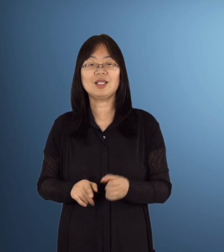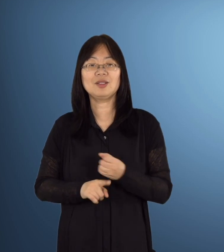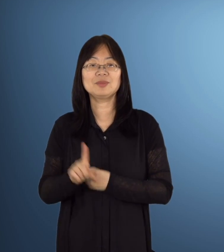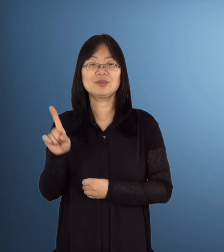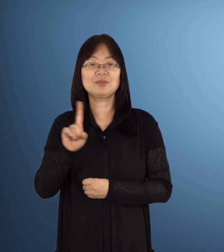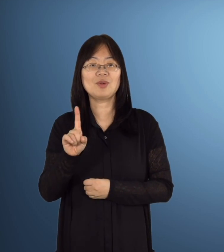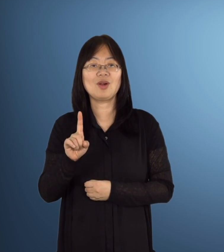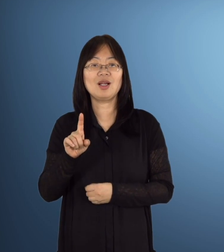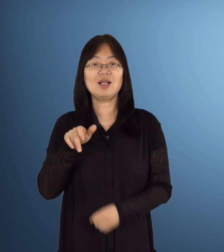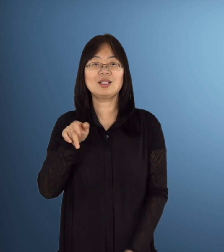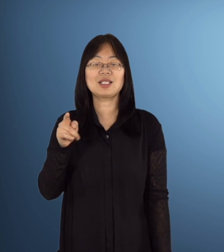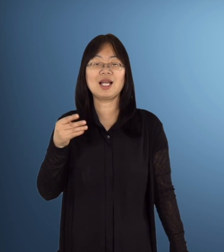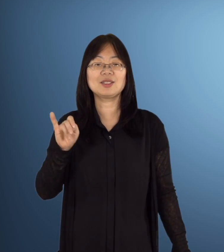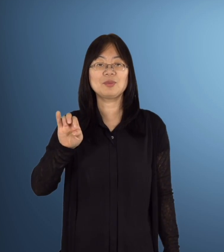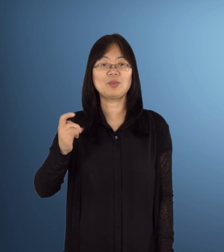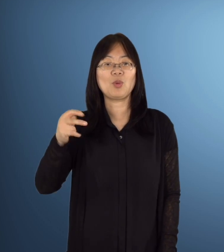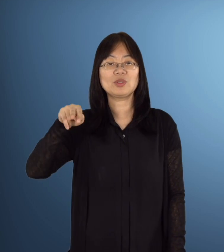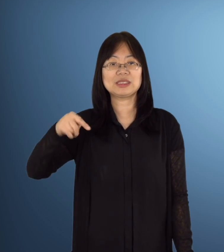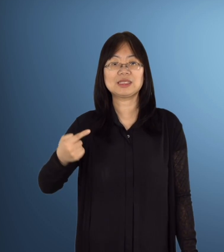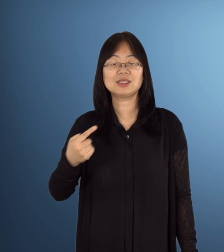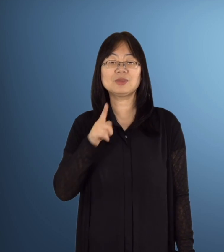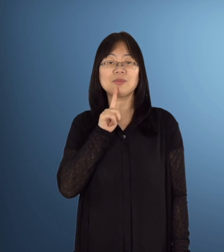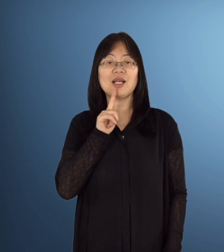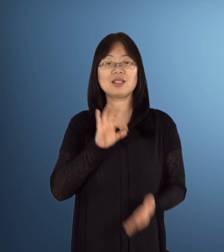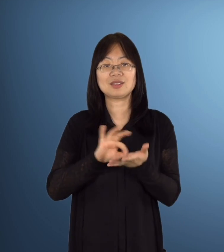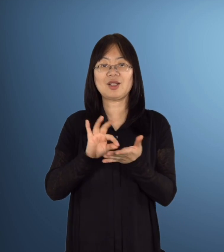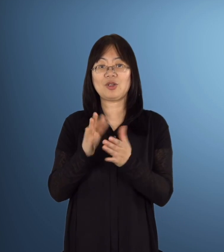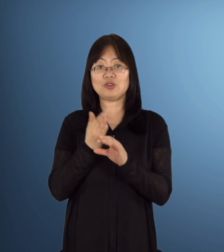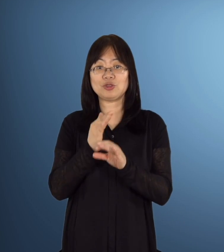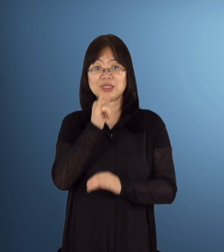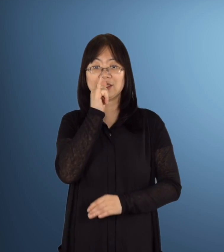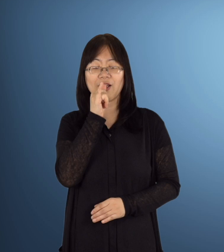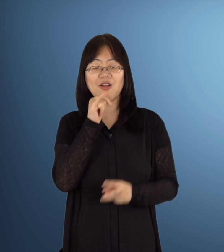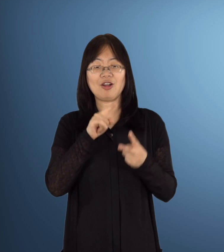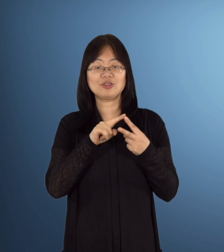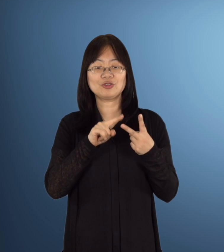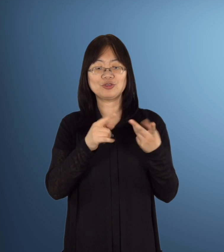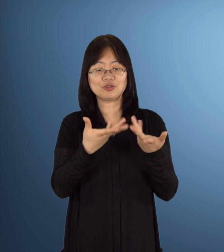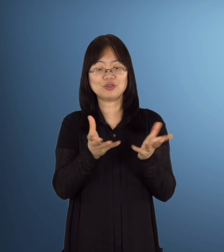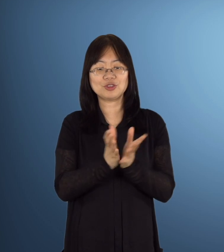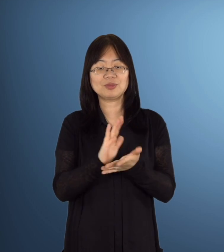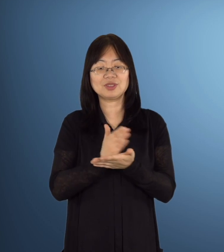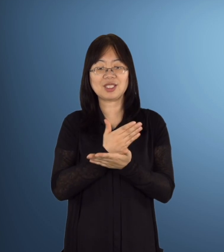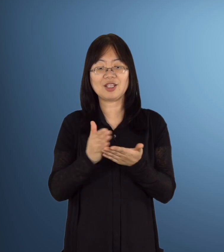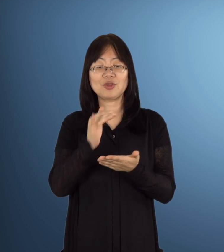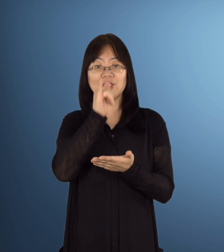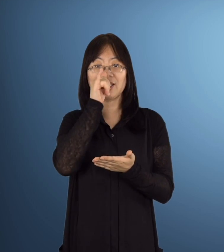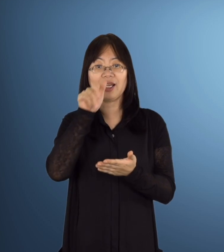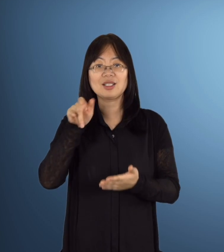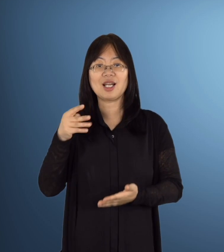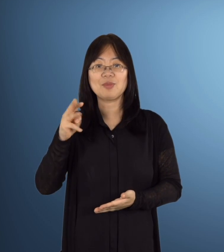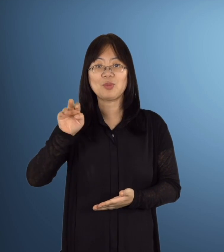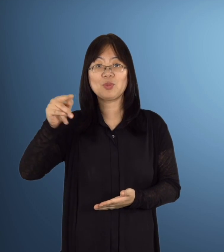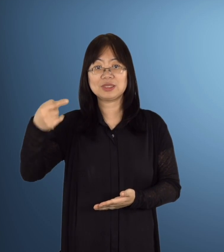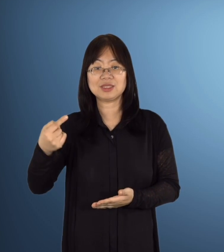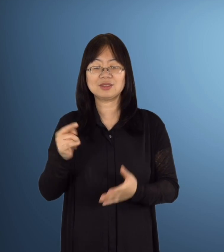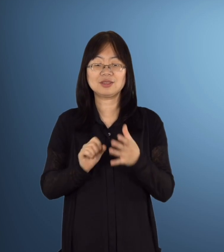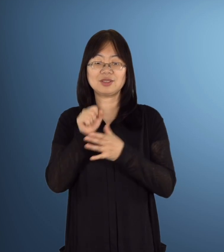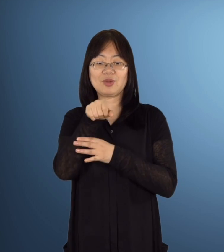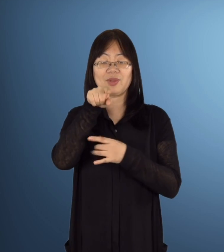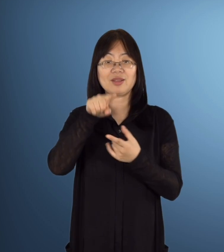하면 칼포스라는 말을 써서 칼포스. 이 두 그룹으로 나누어져요. 이 칼포스에 대해서, 열매에